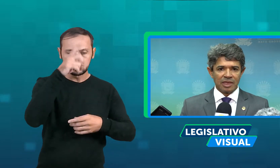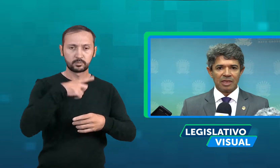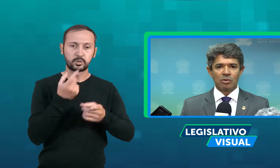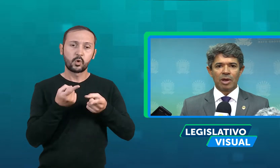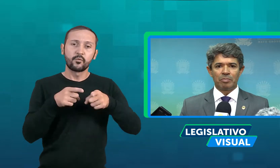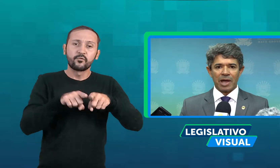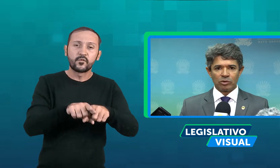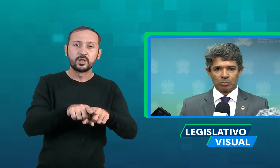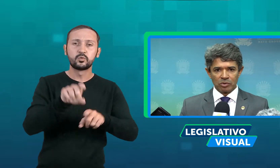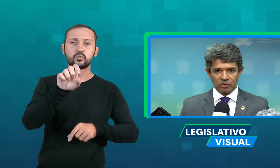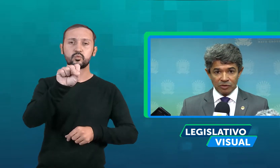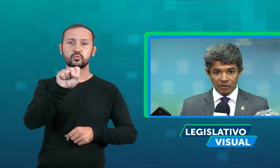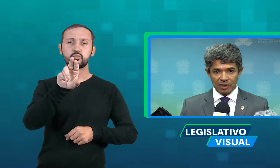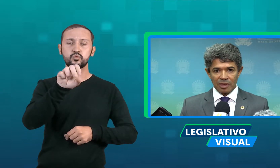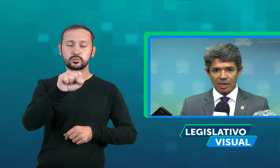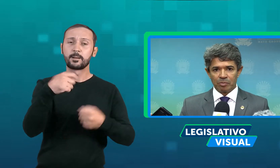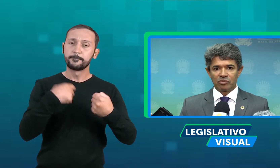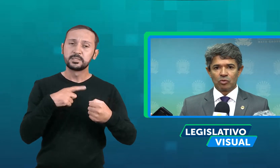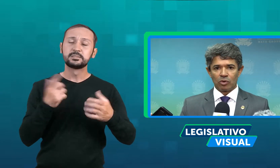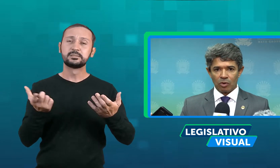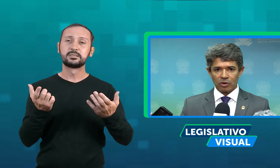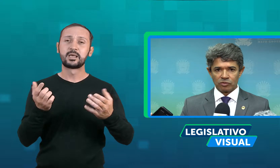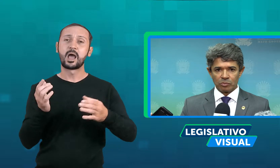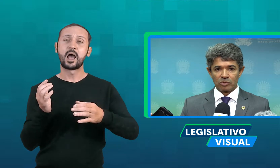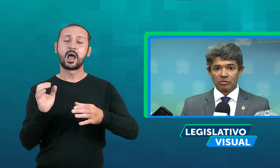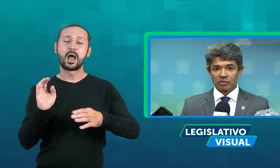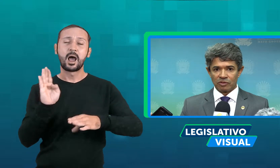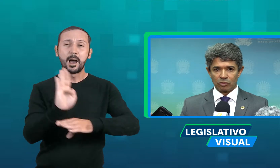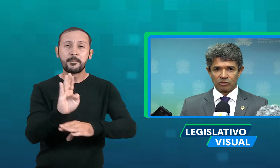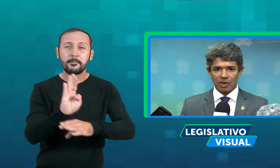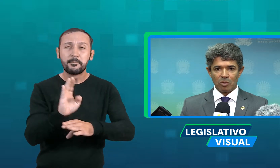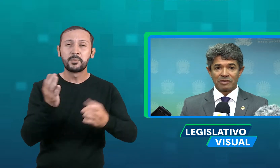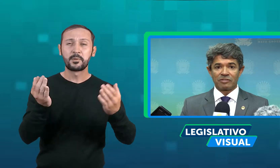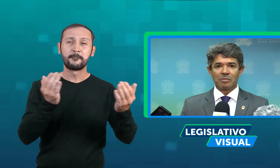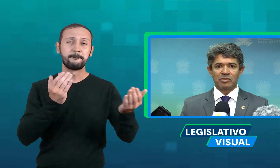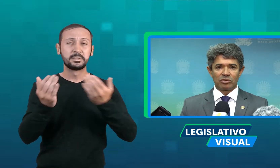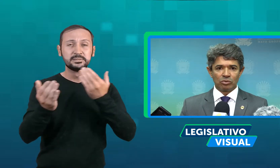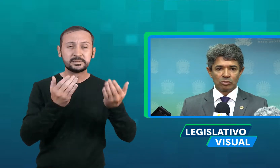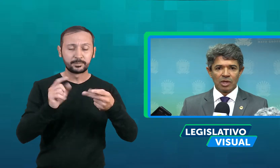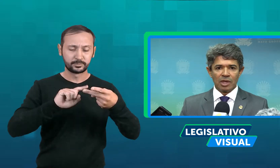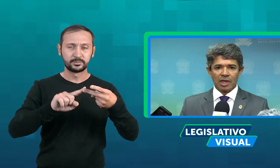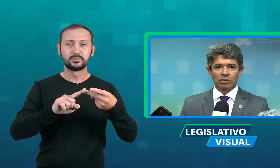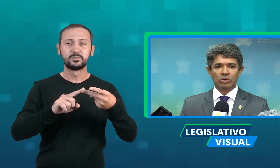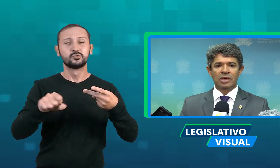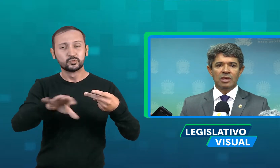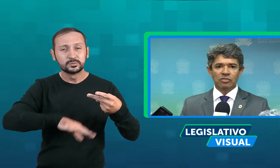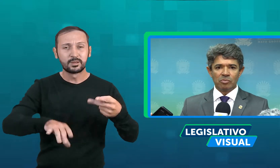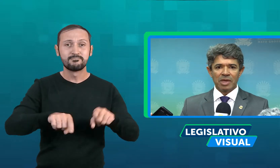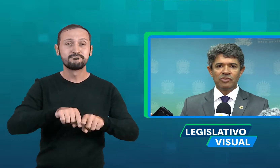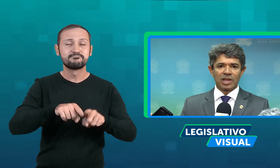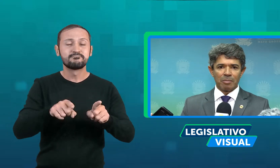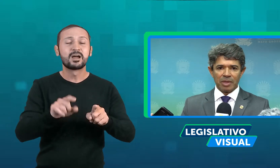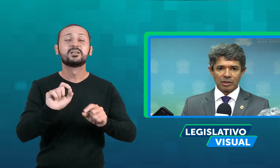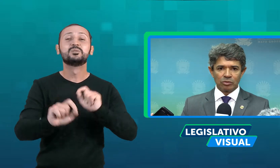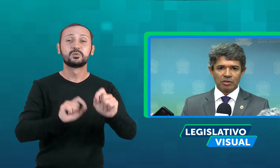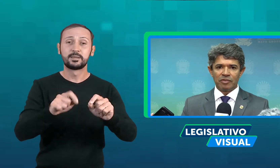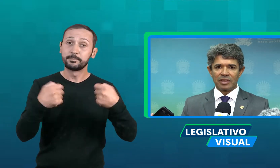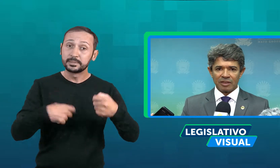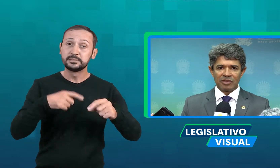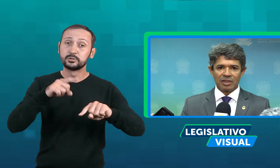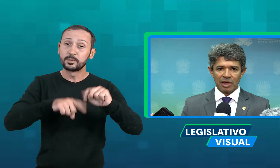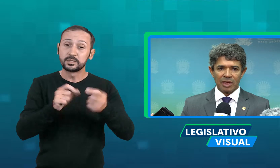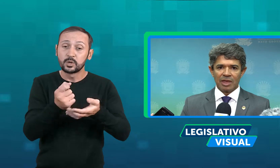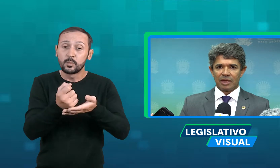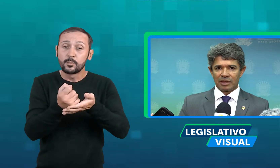tem que ter um amparo do ponto de vista psicológico, do ponto de vista social, mas acima de tudo do kit de medicamento que